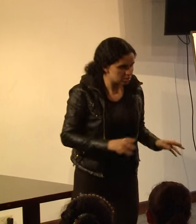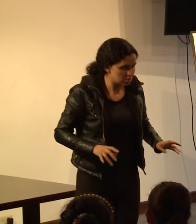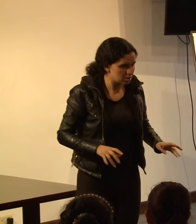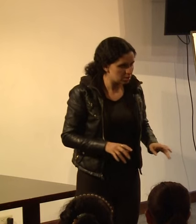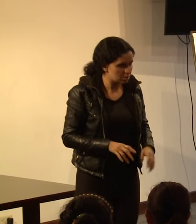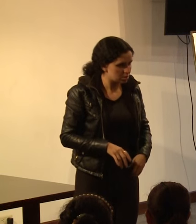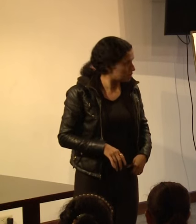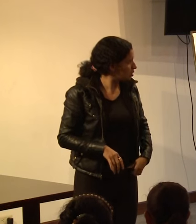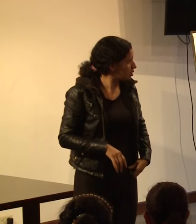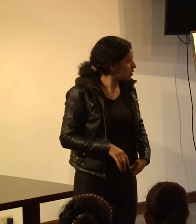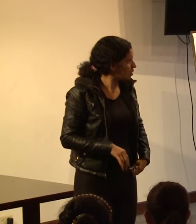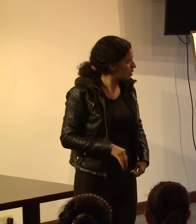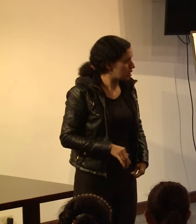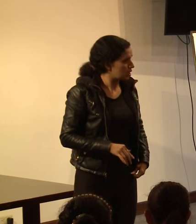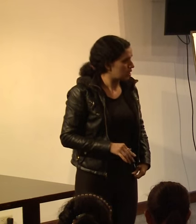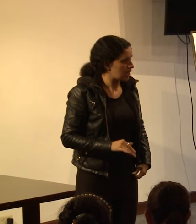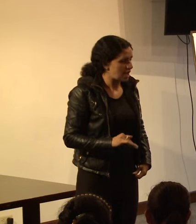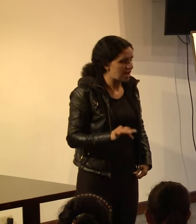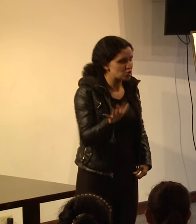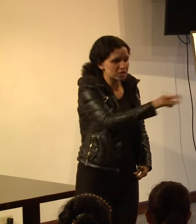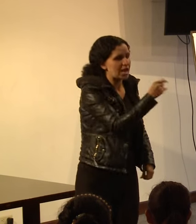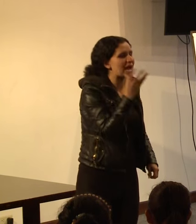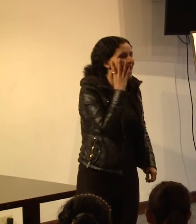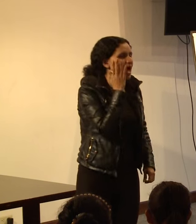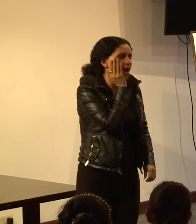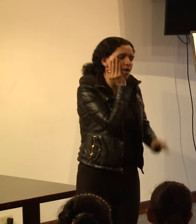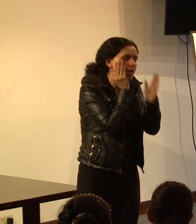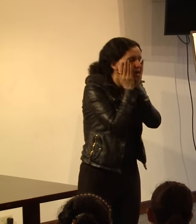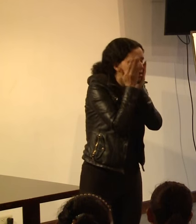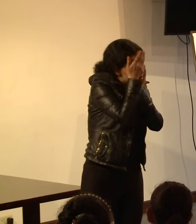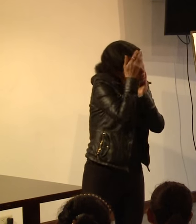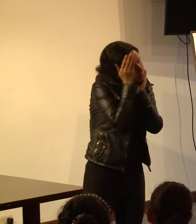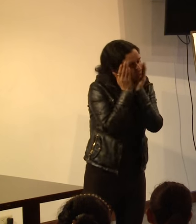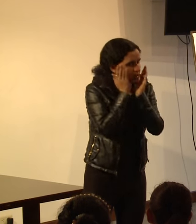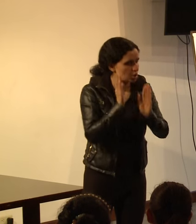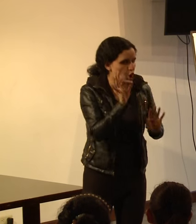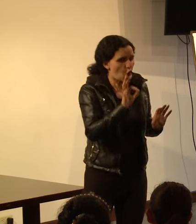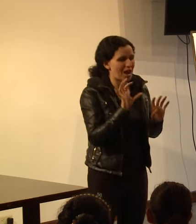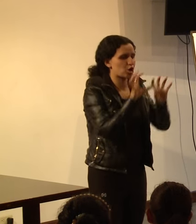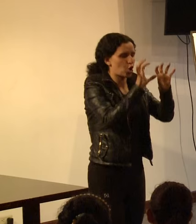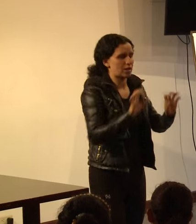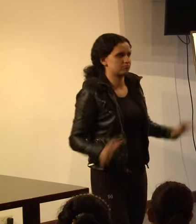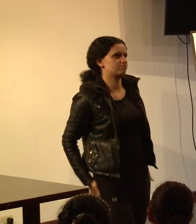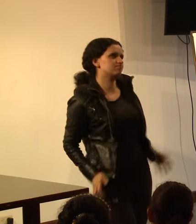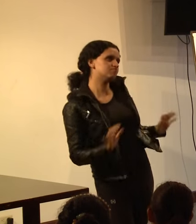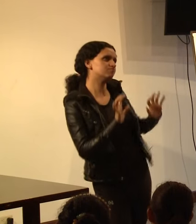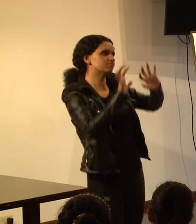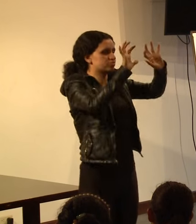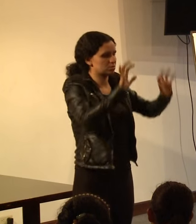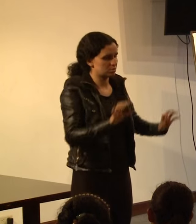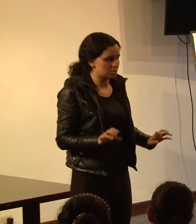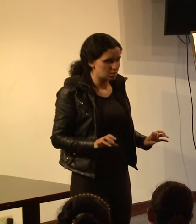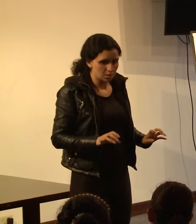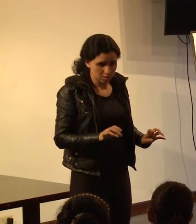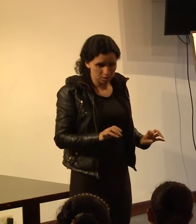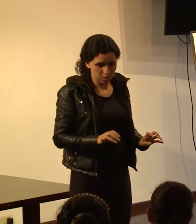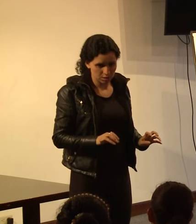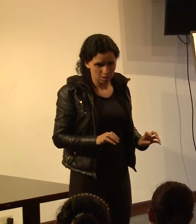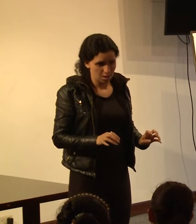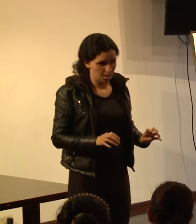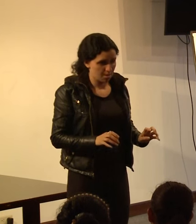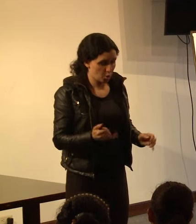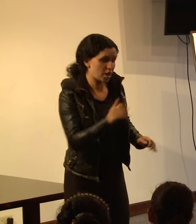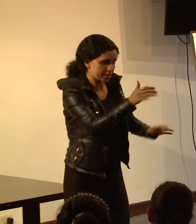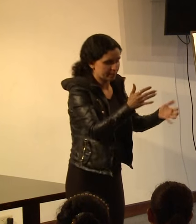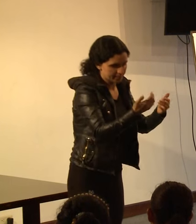ensayo de teatro, a todas yo ya les había tocado la cara, por lo menos. Si no, les hubiera cogido la cola haciendo otro ejercicio, ¿sí? Pero si yo fuera en este momento a hacer lo que están, me